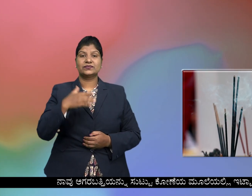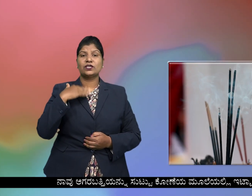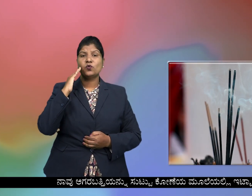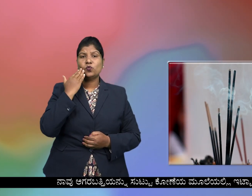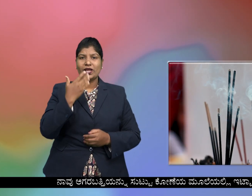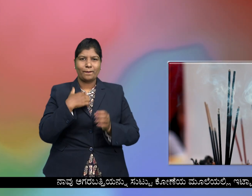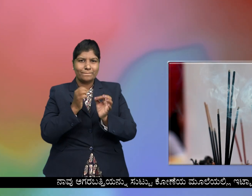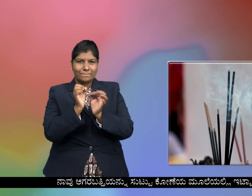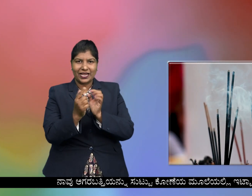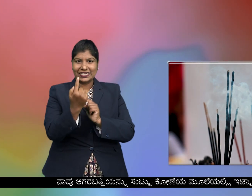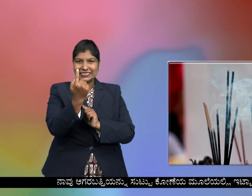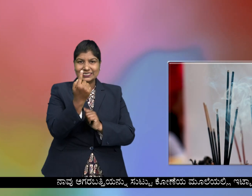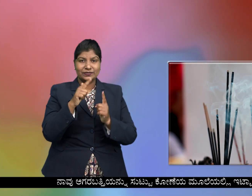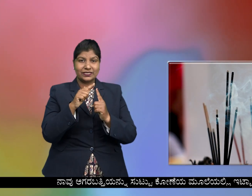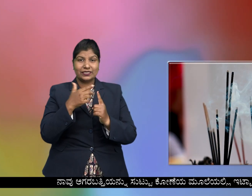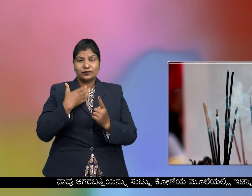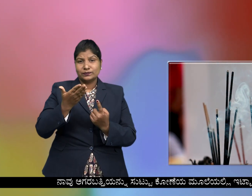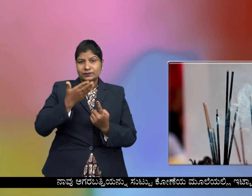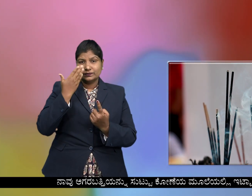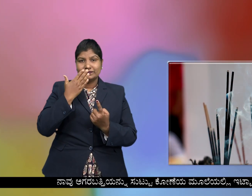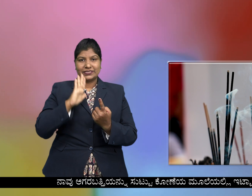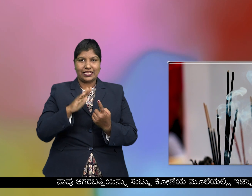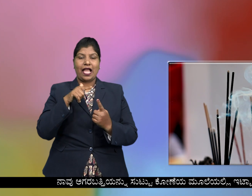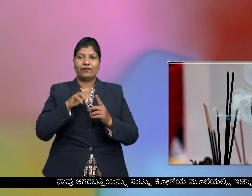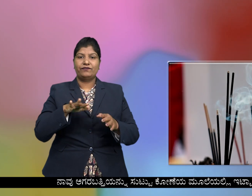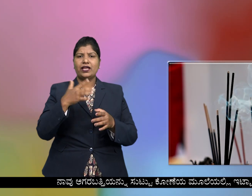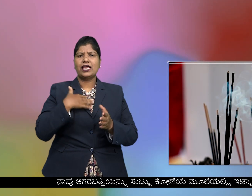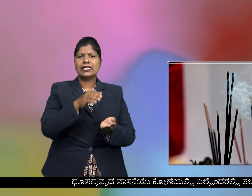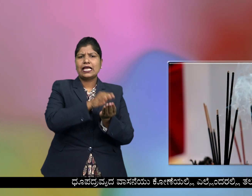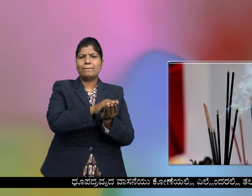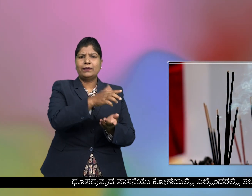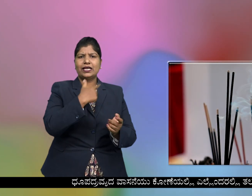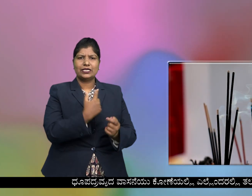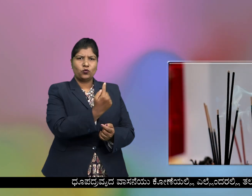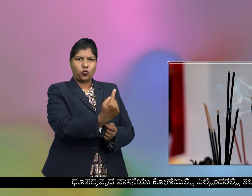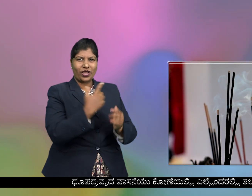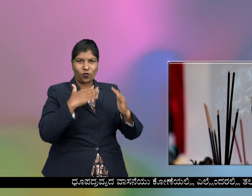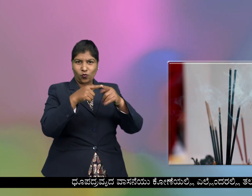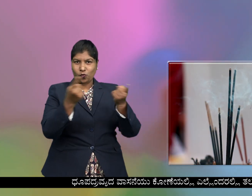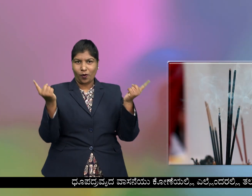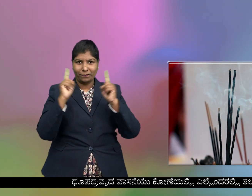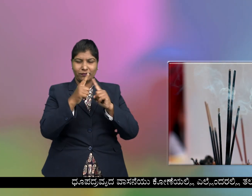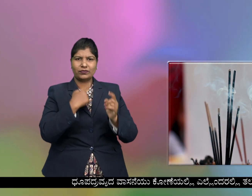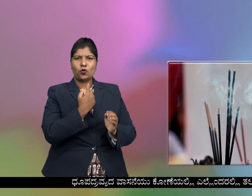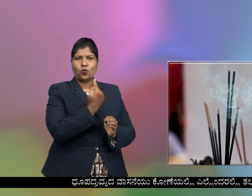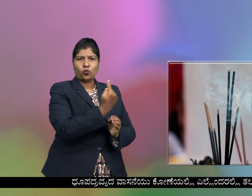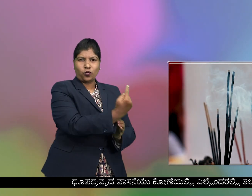ನಾವು ಅಗರಬತ್ತಿಯನ್ನು ಸುಟ್ಟು ಕೋಣೆಯ ಮೂಲೆಯಲ್ಲಿ ಇಟ್ಟಾಗ ಉರಿಯುವ ಧೂಪ ದ್ರವ್ಯದ ವಾಸನೆಯು ಕೋಣೆಯಲ್ಲಿ ಎಲ್ಲೆಂದರಲ್ಲಿ